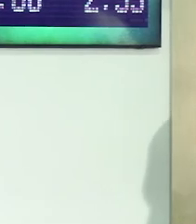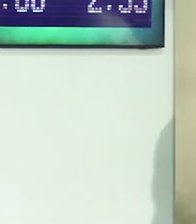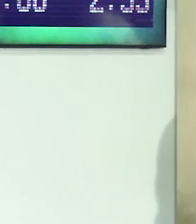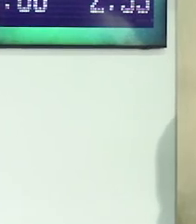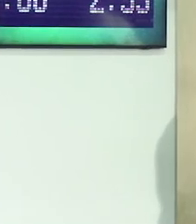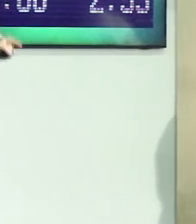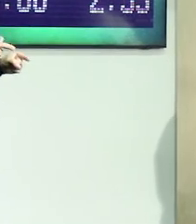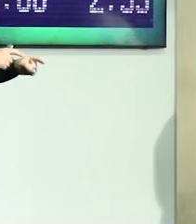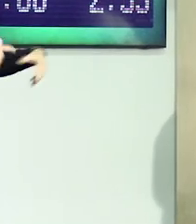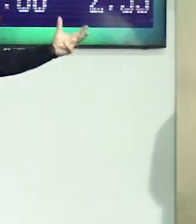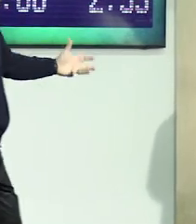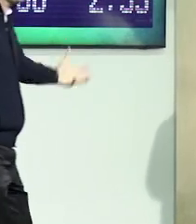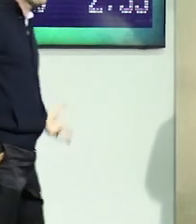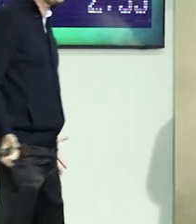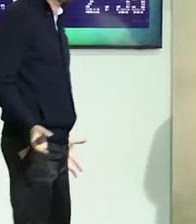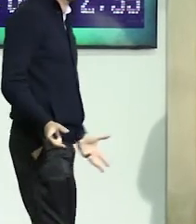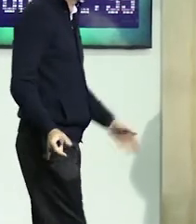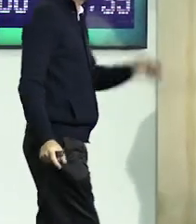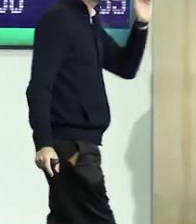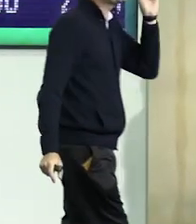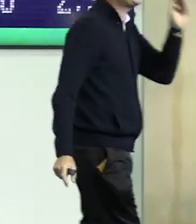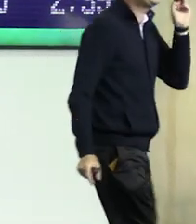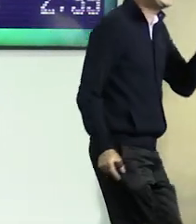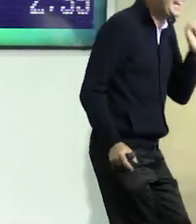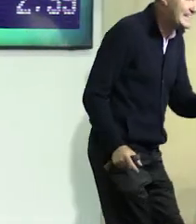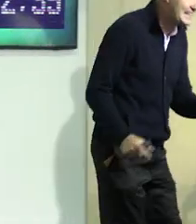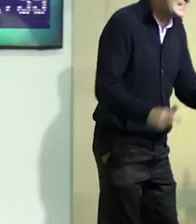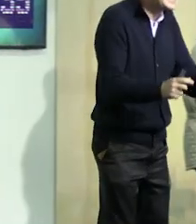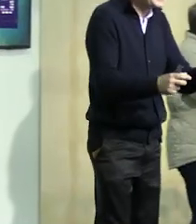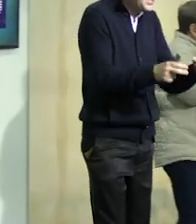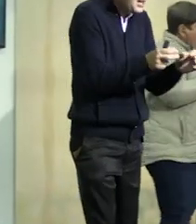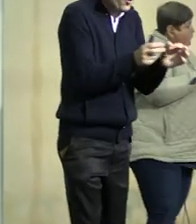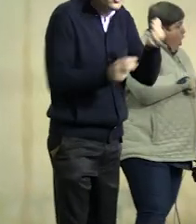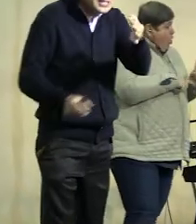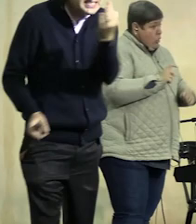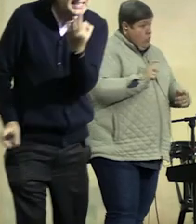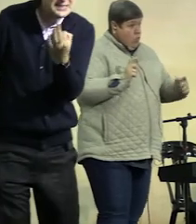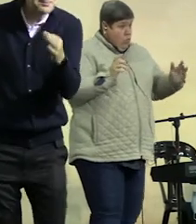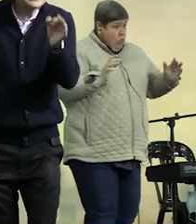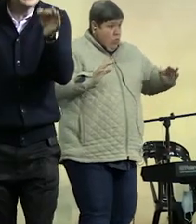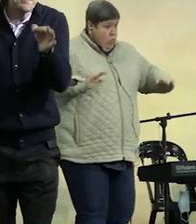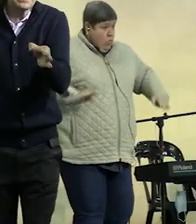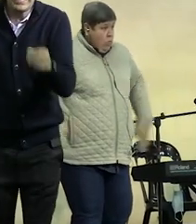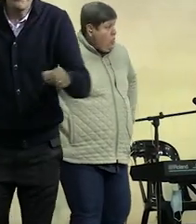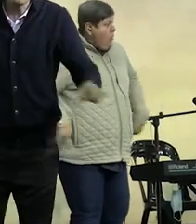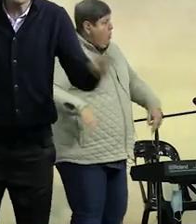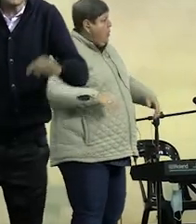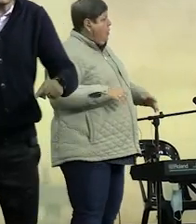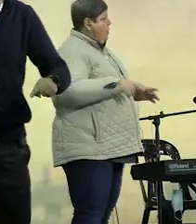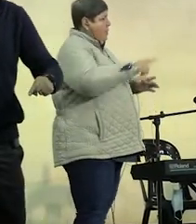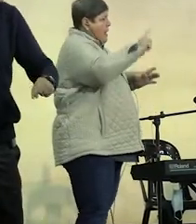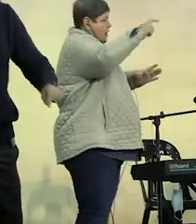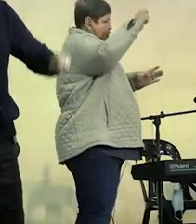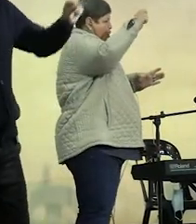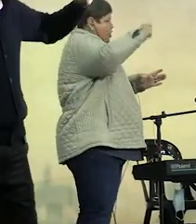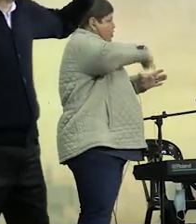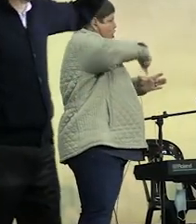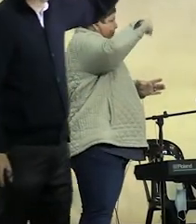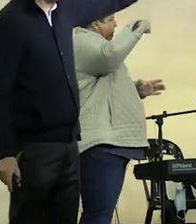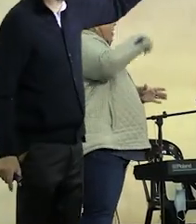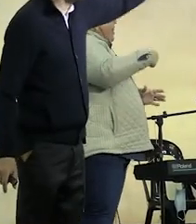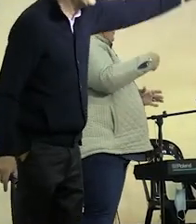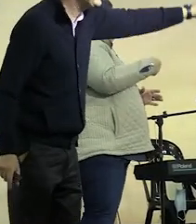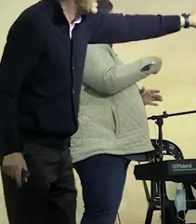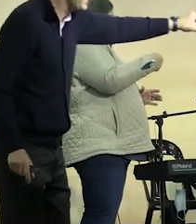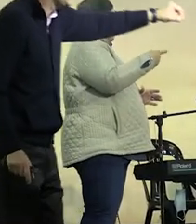ons voel dit gaan goed in die koninkryk van die Here. Maar die realiteit is, ons is net 'n druppel in die emmer wat hier aangaan. En